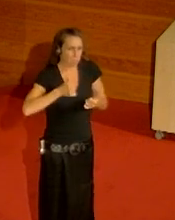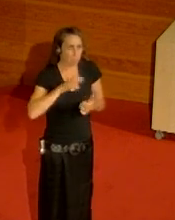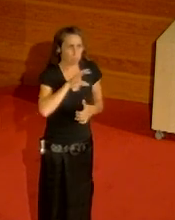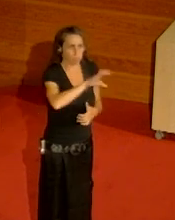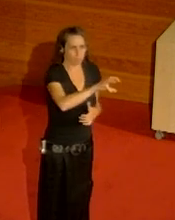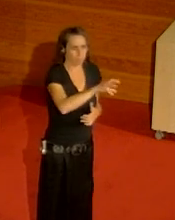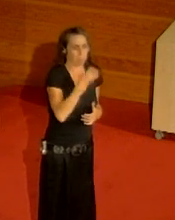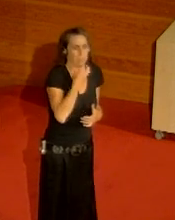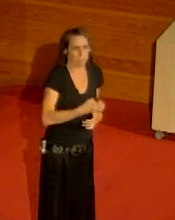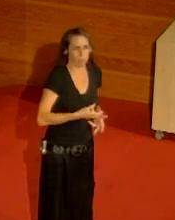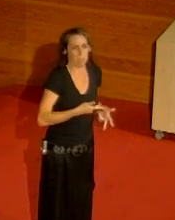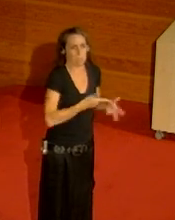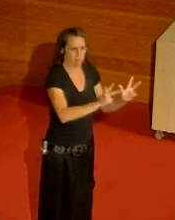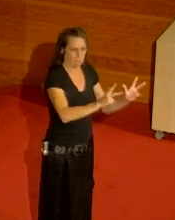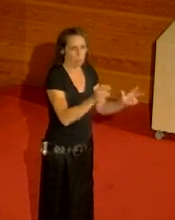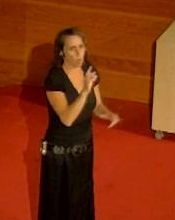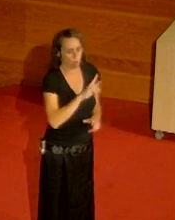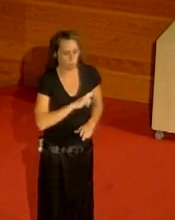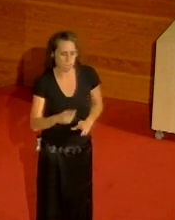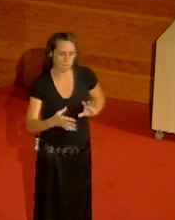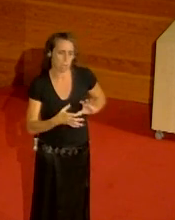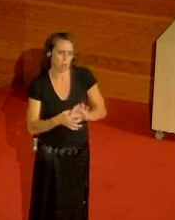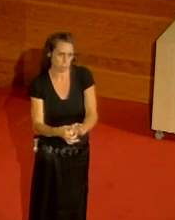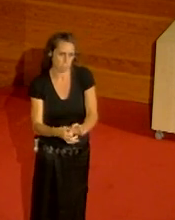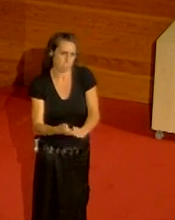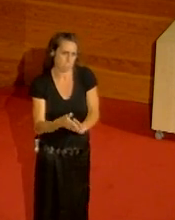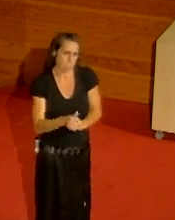o quiere ser un estado cada vez más religioso